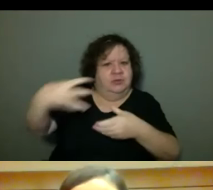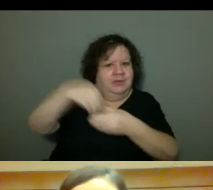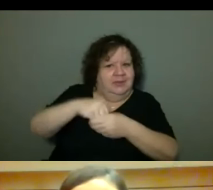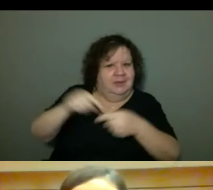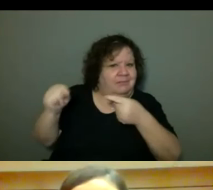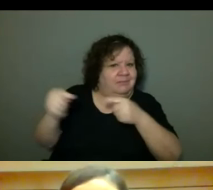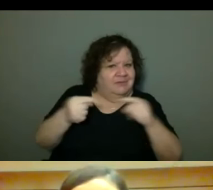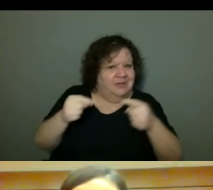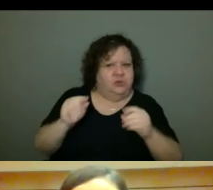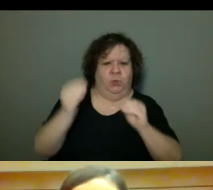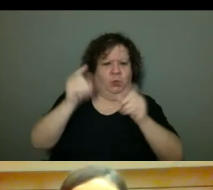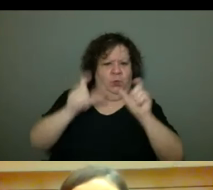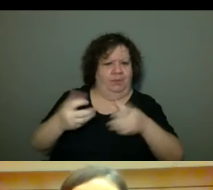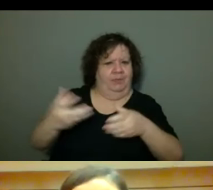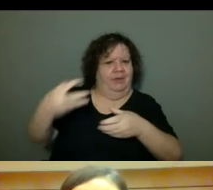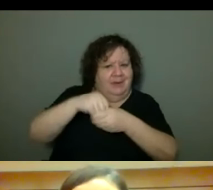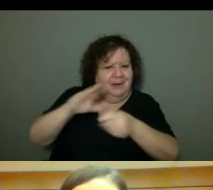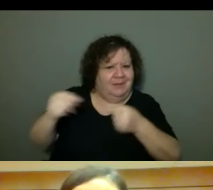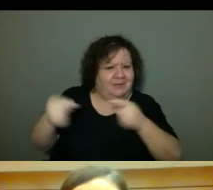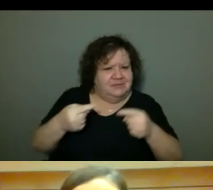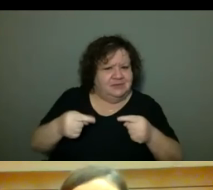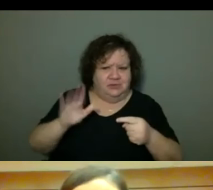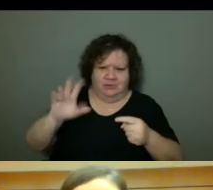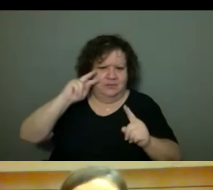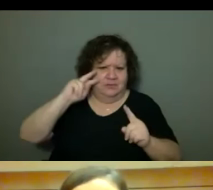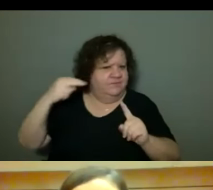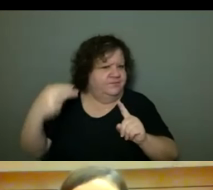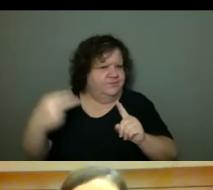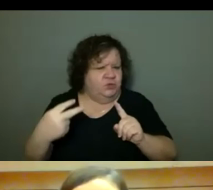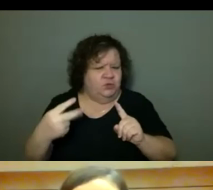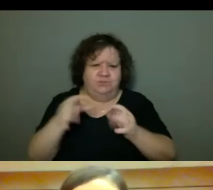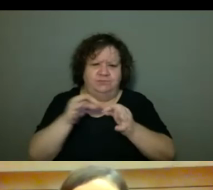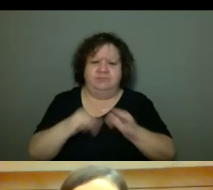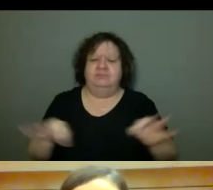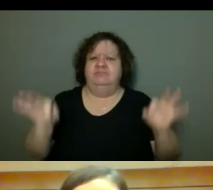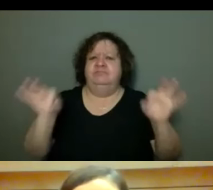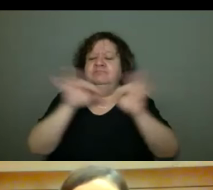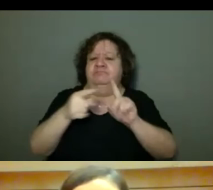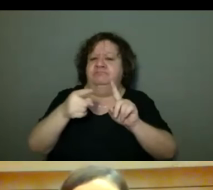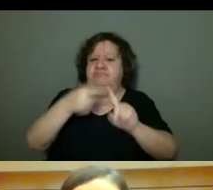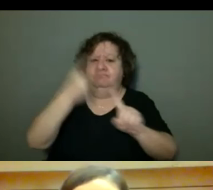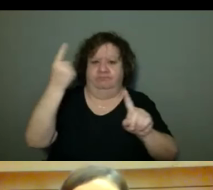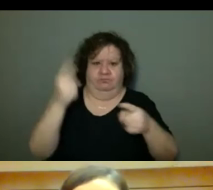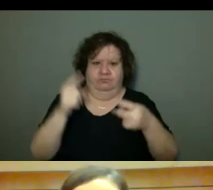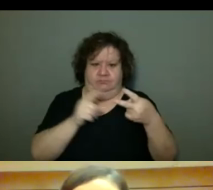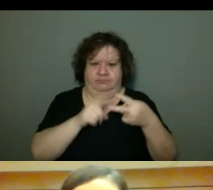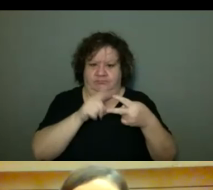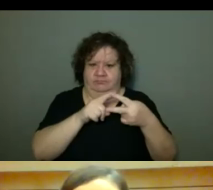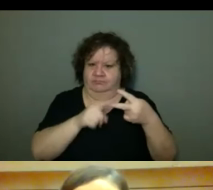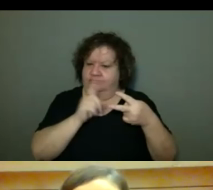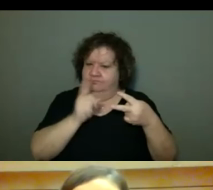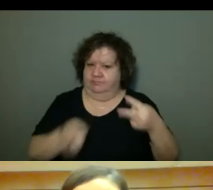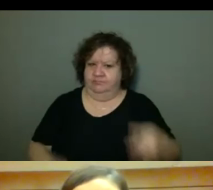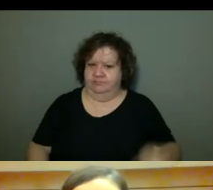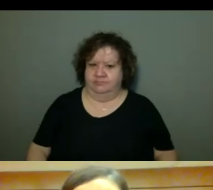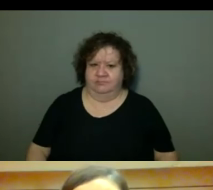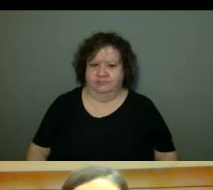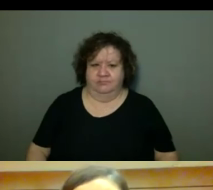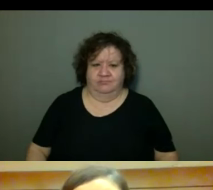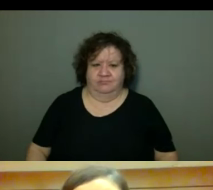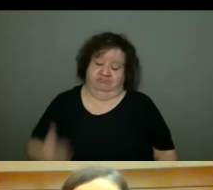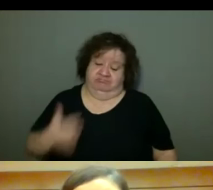de los niños y los jóvenes, que sin duda son una parte muy importante. Es mi